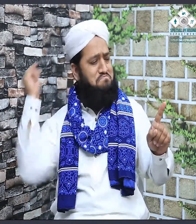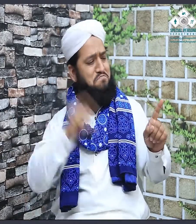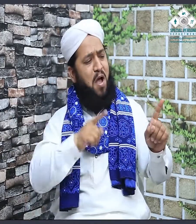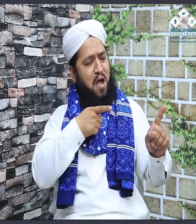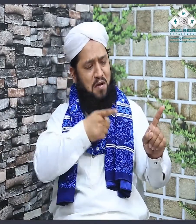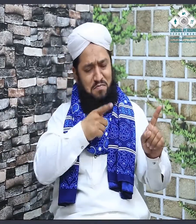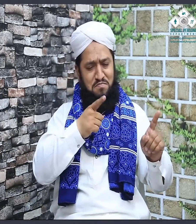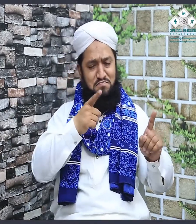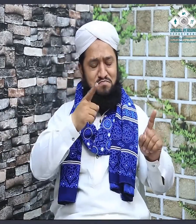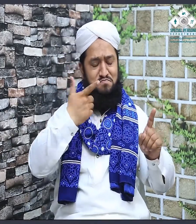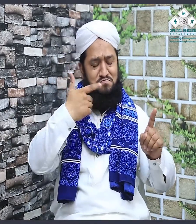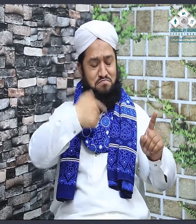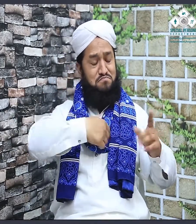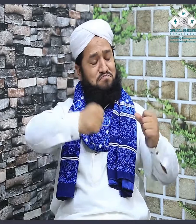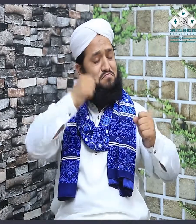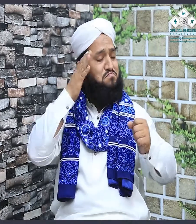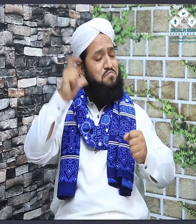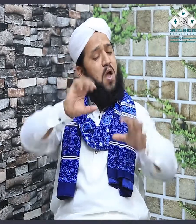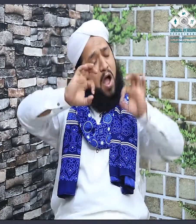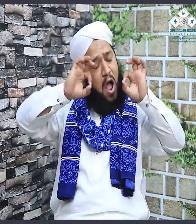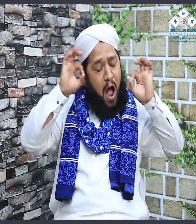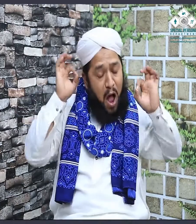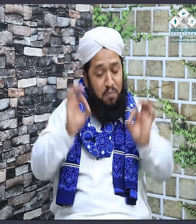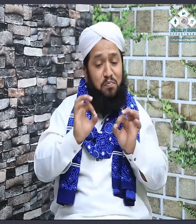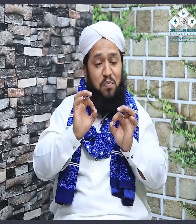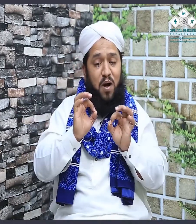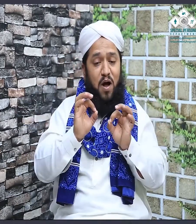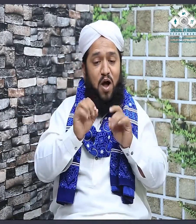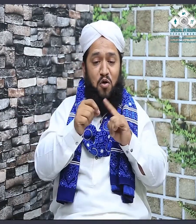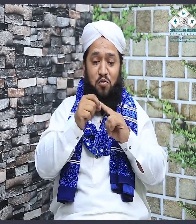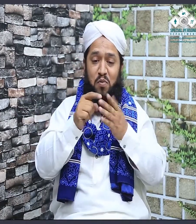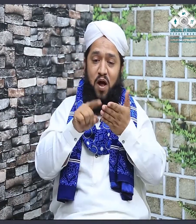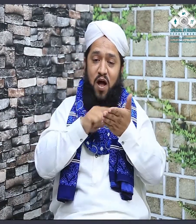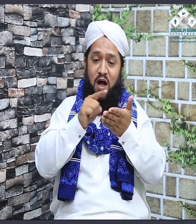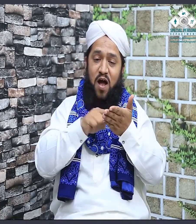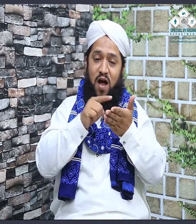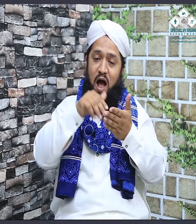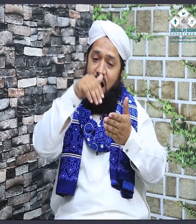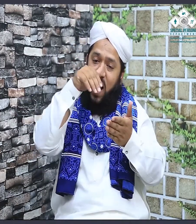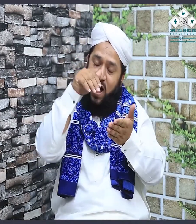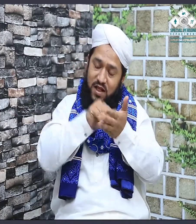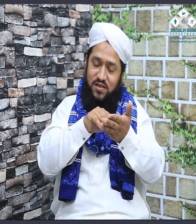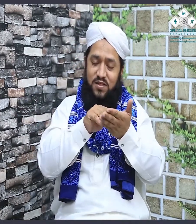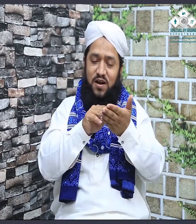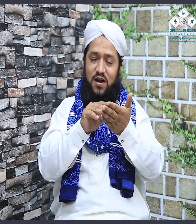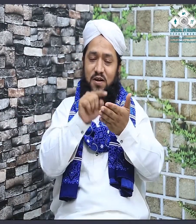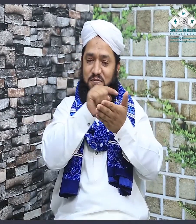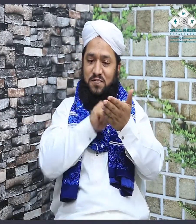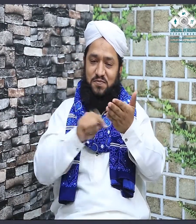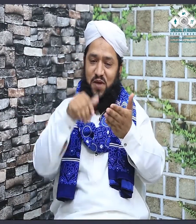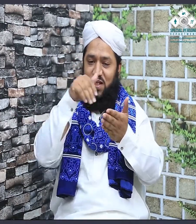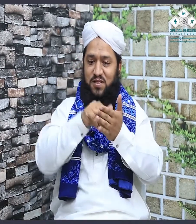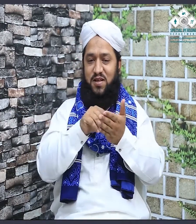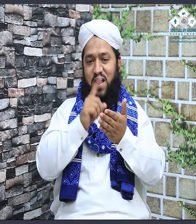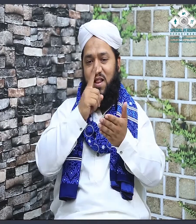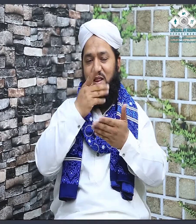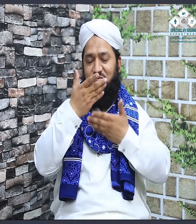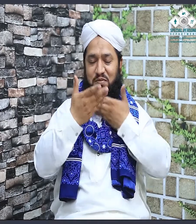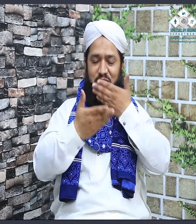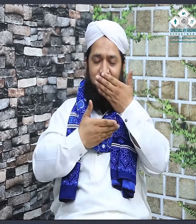اللہ تبارک و تعالیٰ نے 19 پارہ سورہ شعراء میں آیت نمبر 50 اور 51 میں کچھ اس طرح بیان فرمایا